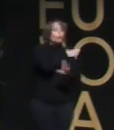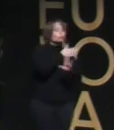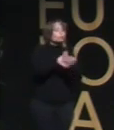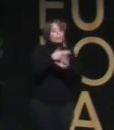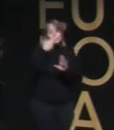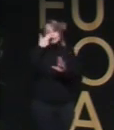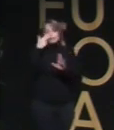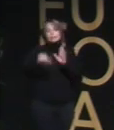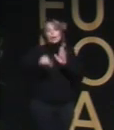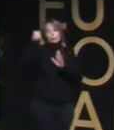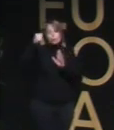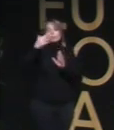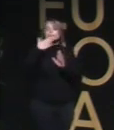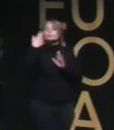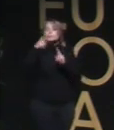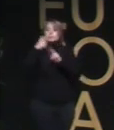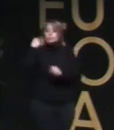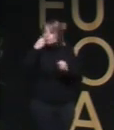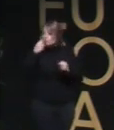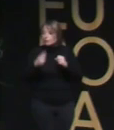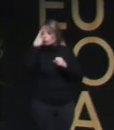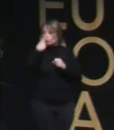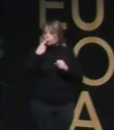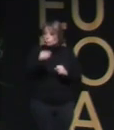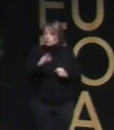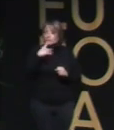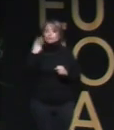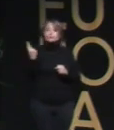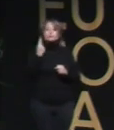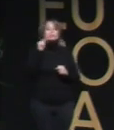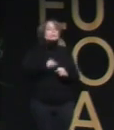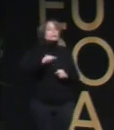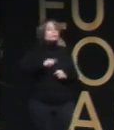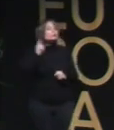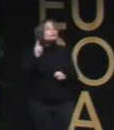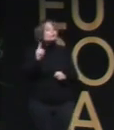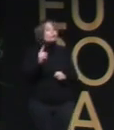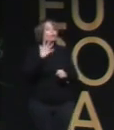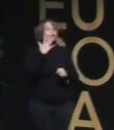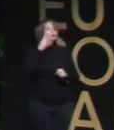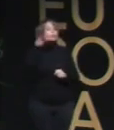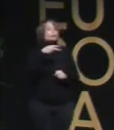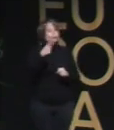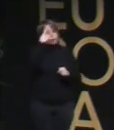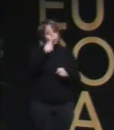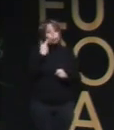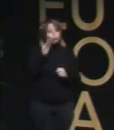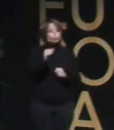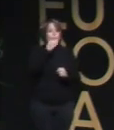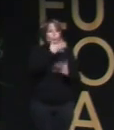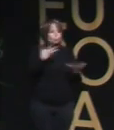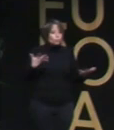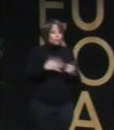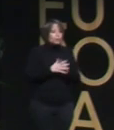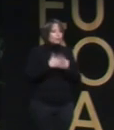si aprueban, si se portan bien, si tienen buena conducta. Entonces, se sienten solo valorados en función de los resultados de su conducta o de su comportamiento. Por lo tanto,